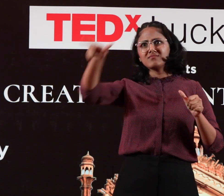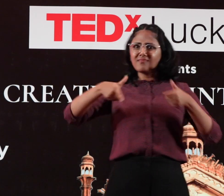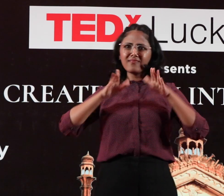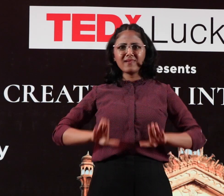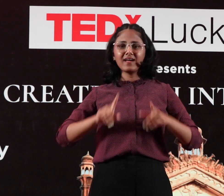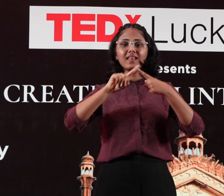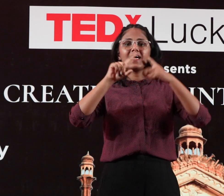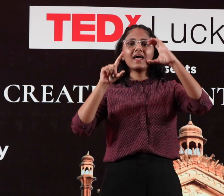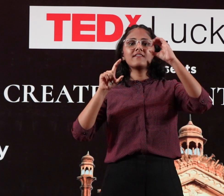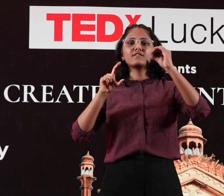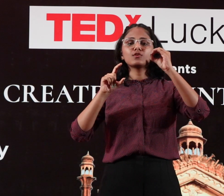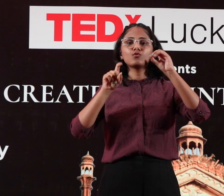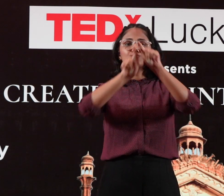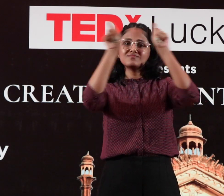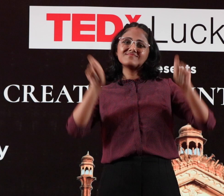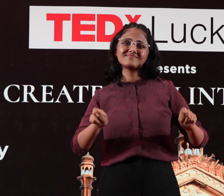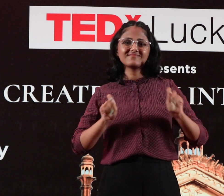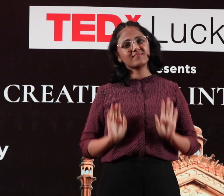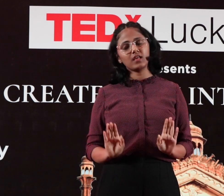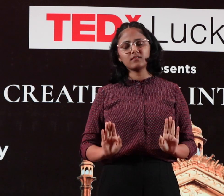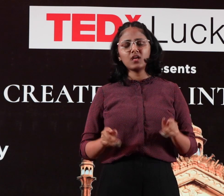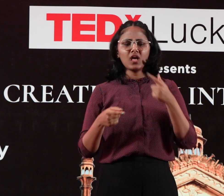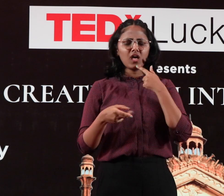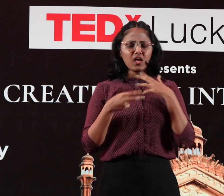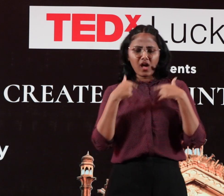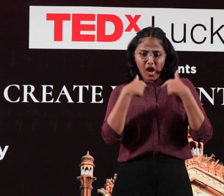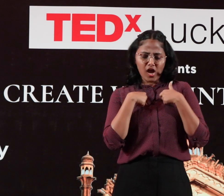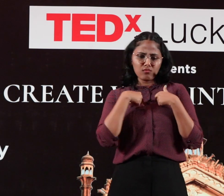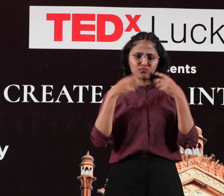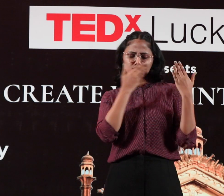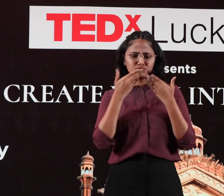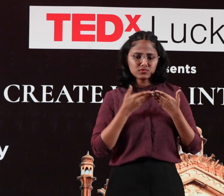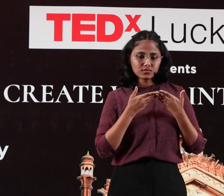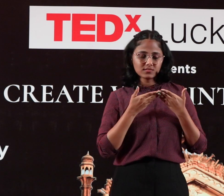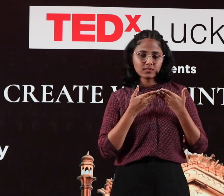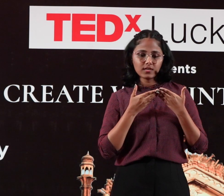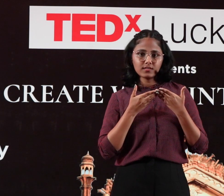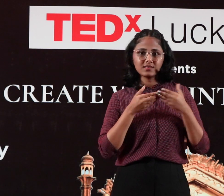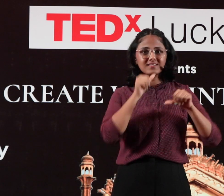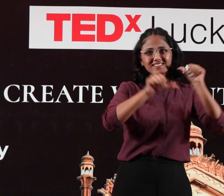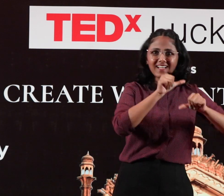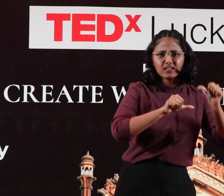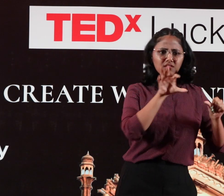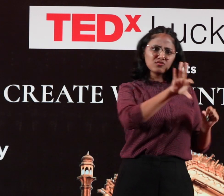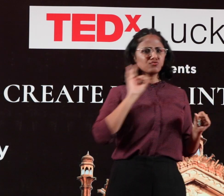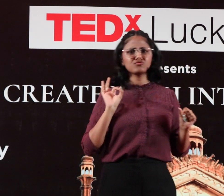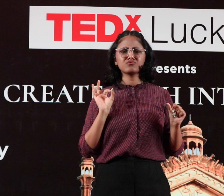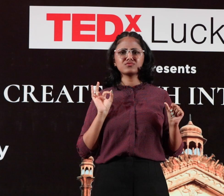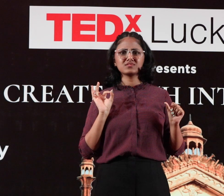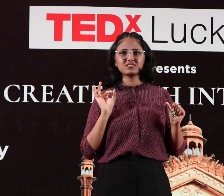कि आज अगर हमें कॉमर्स पढ़ाई करना है तो मैं कॉमर्स फाइनेंस तक आगे पढ़ सकता हूं, कोई भी बच्चा हमारा कर सकता है. अगर हमें साइंस पढ़ना है तो हम साइंस